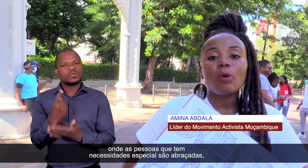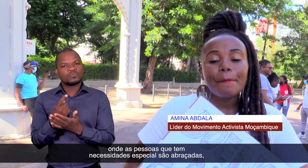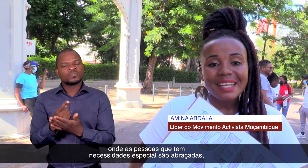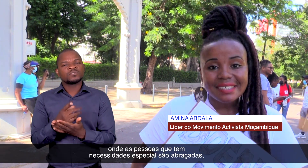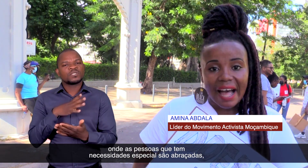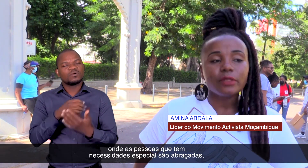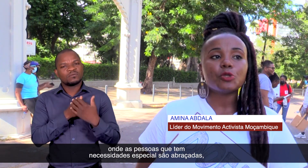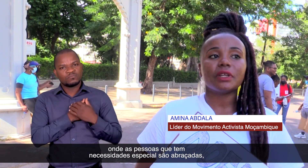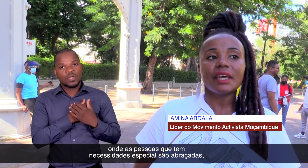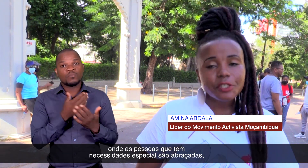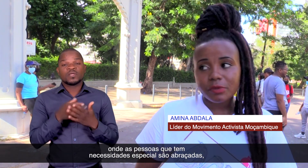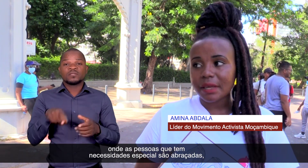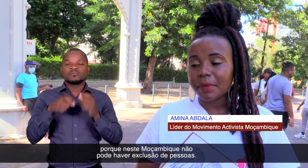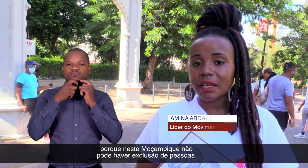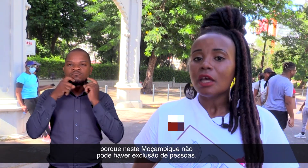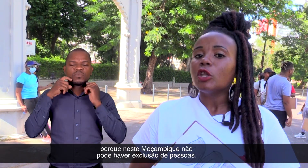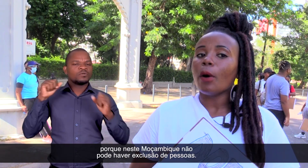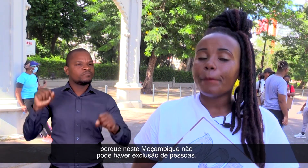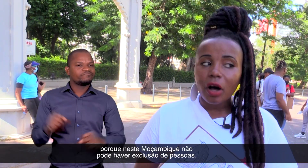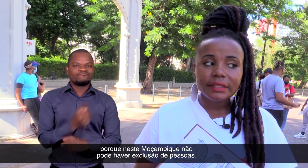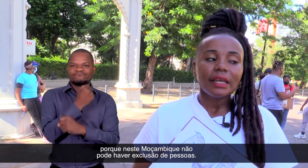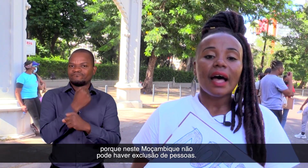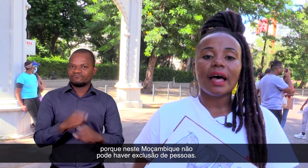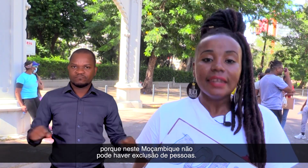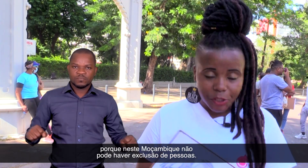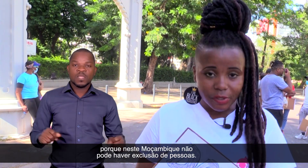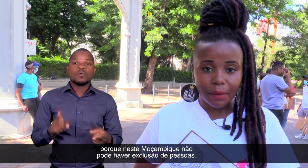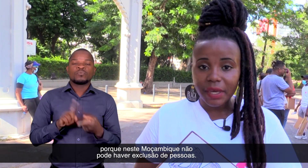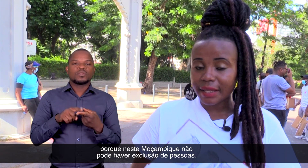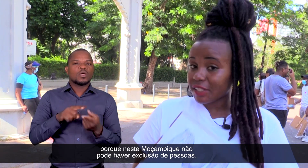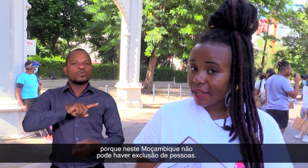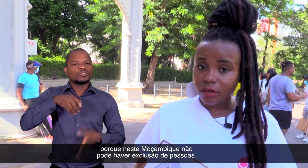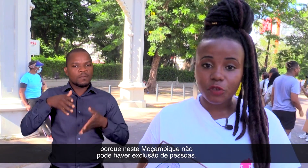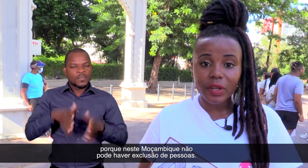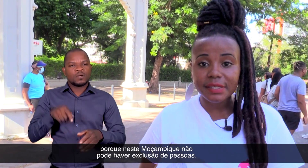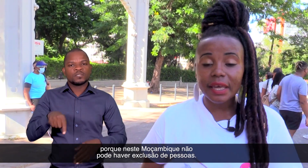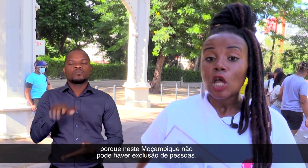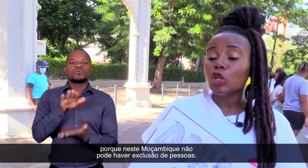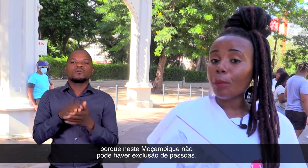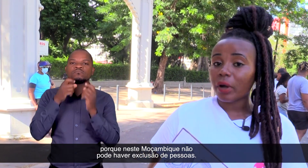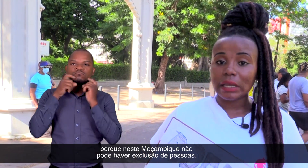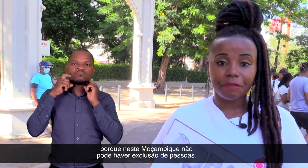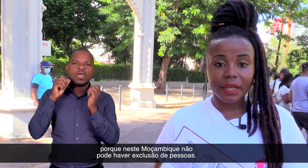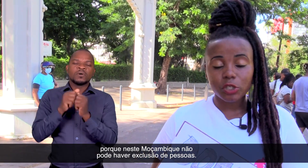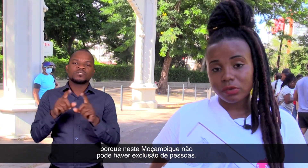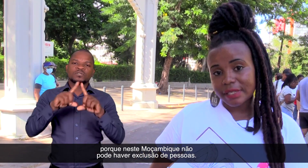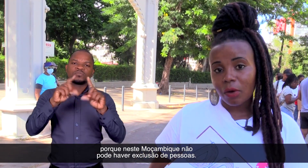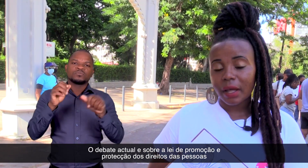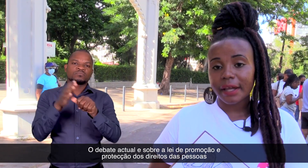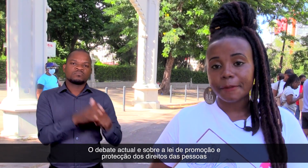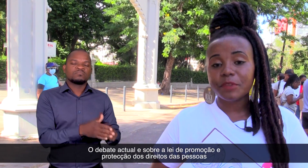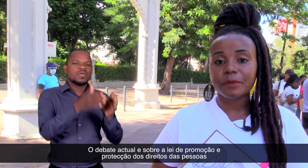são abraçadas. Porque neste Moçambique, nesta terra que nos viu nascer, não pode haver